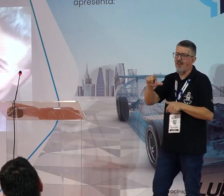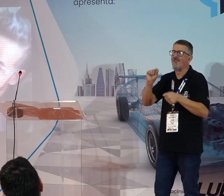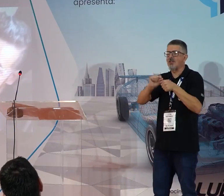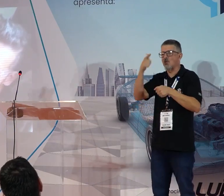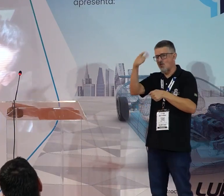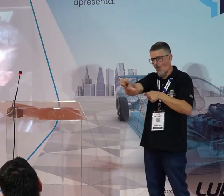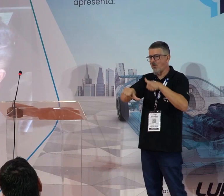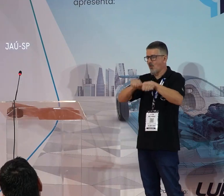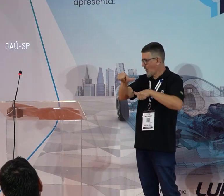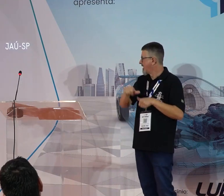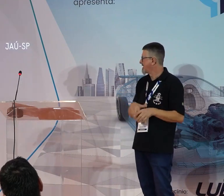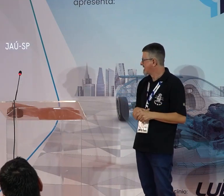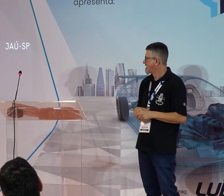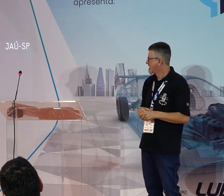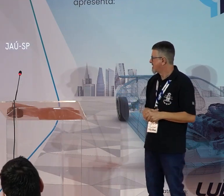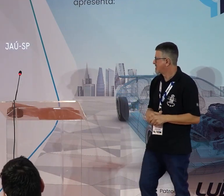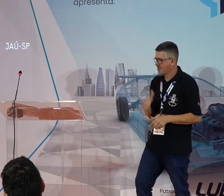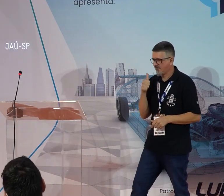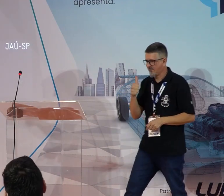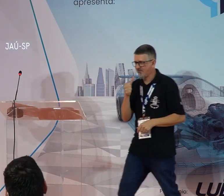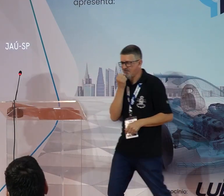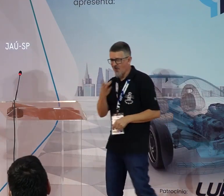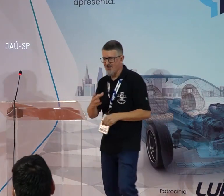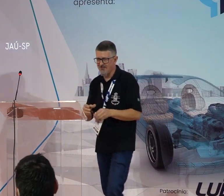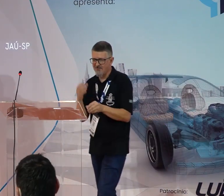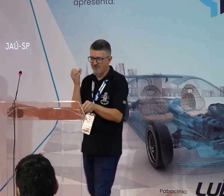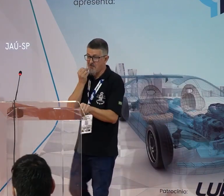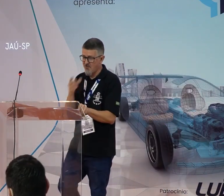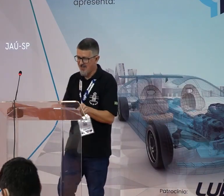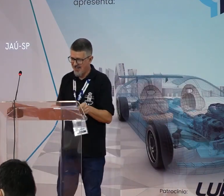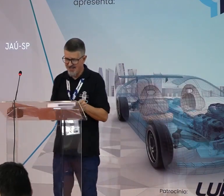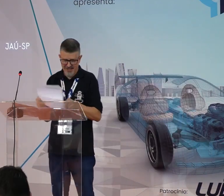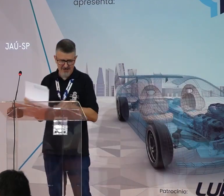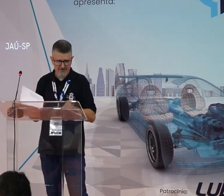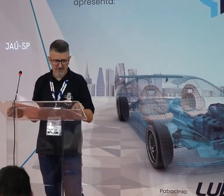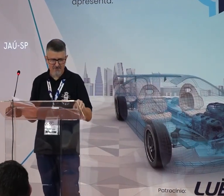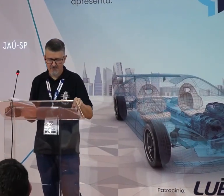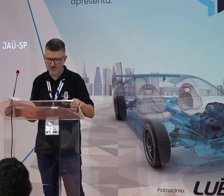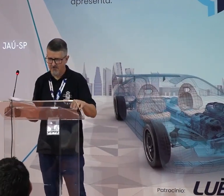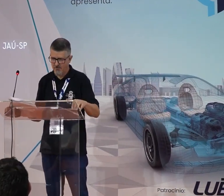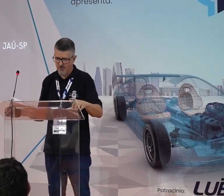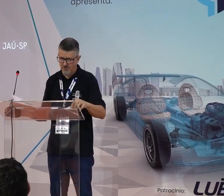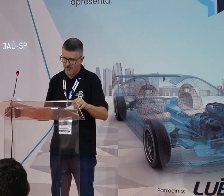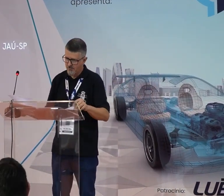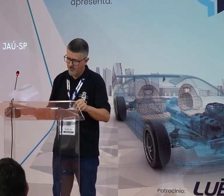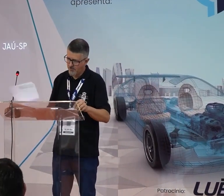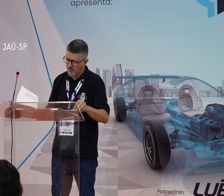erro. Então, aí ele tem que voltar para fazer isso. Para fazer acertar isso.